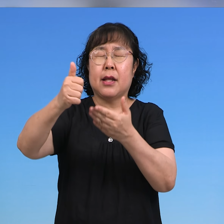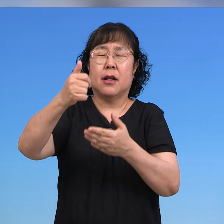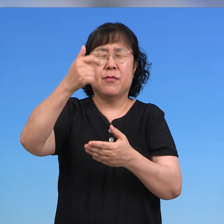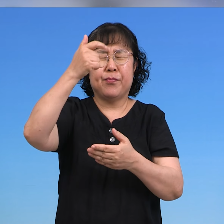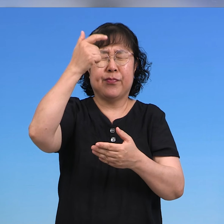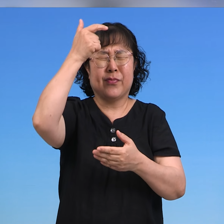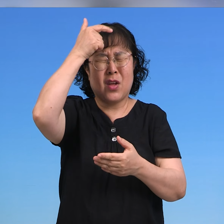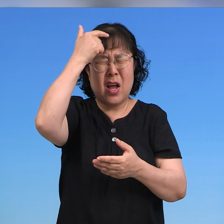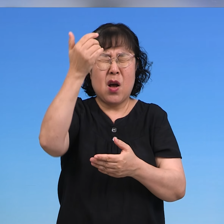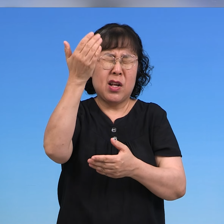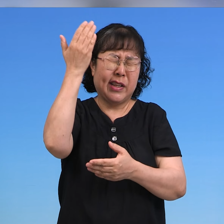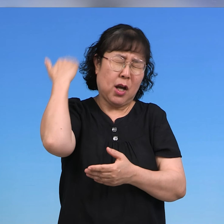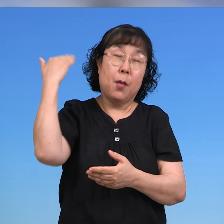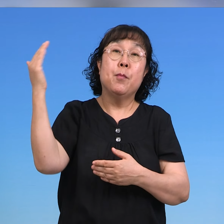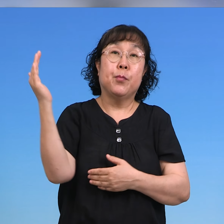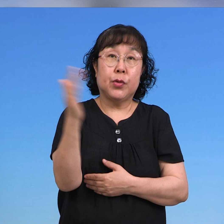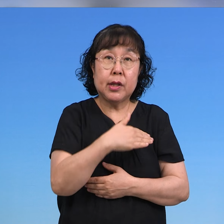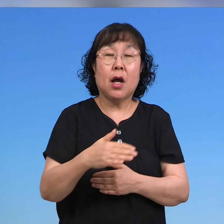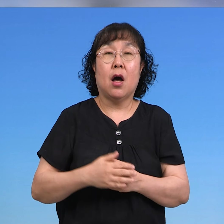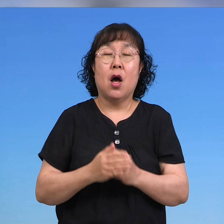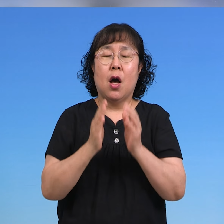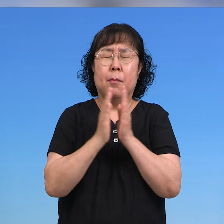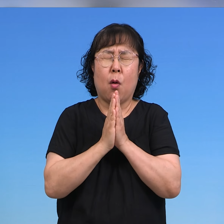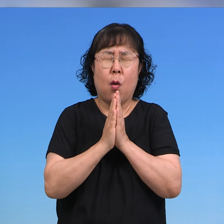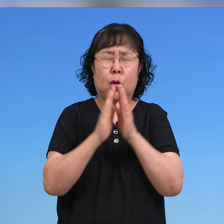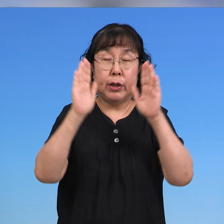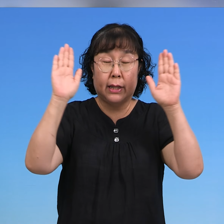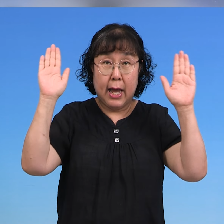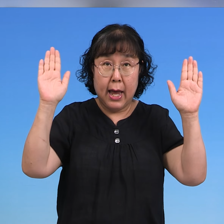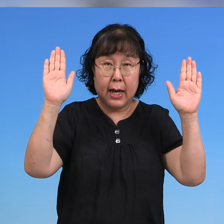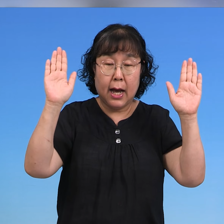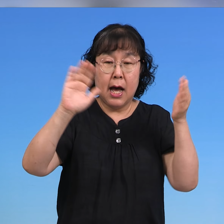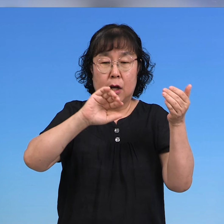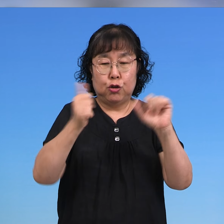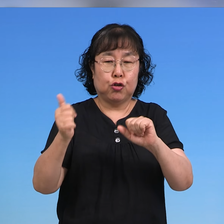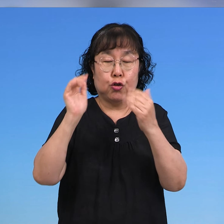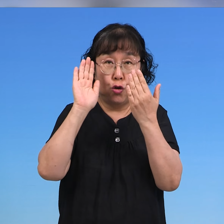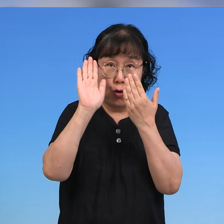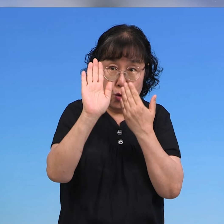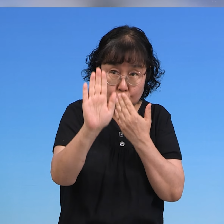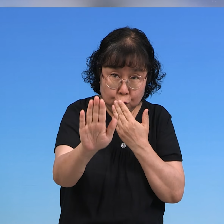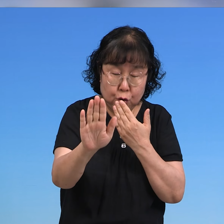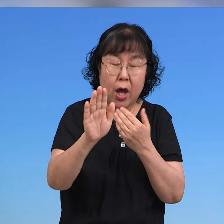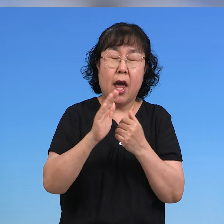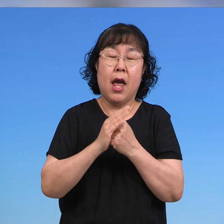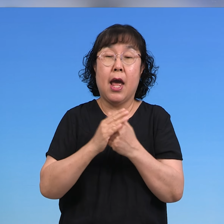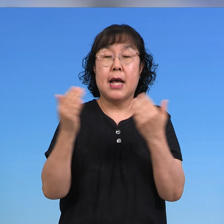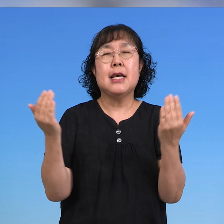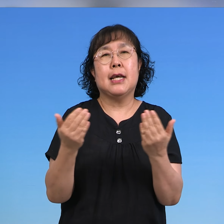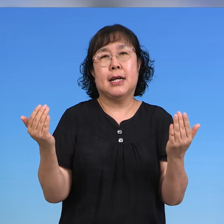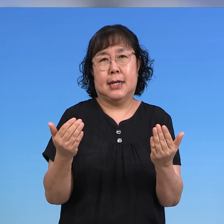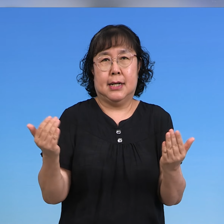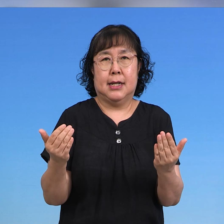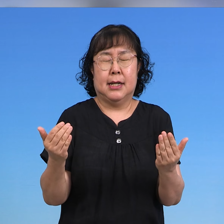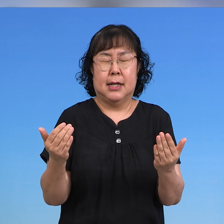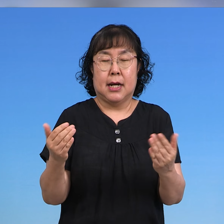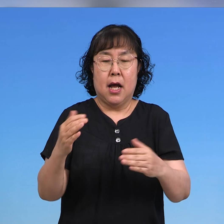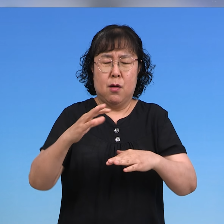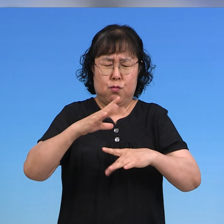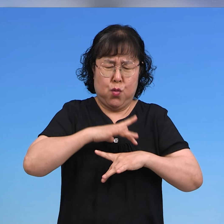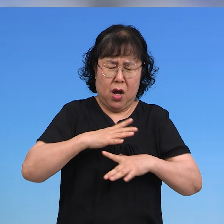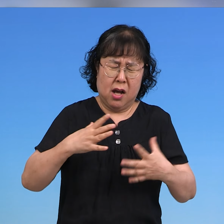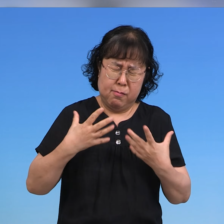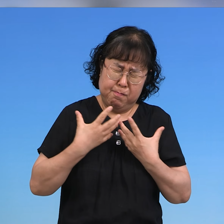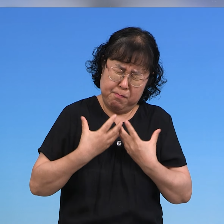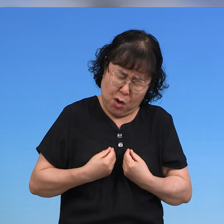비극과 또 모세가 죽은 이후를 절망과 그런 장래에 대한 두려움으로 빠지지 않도록 하나님은 오래전부터